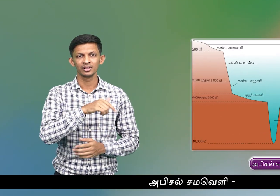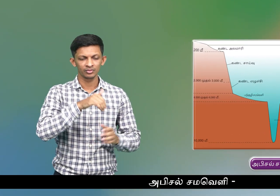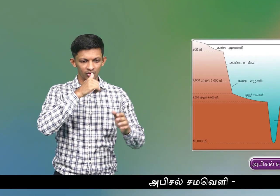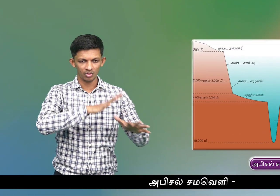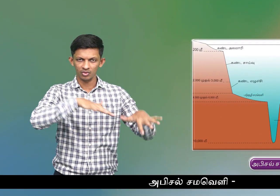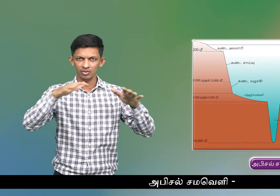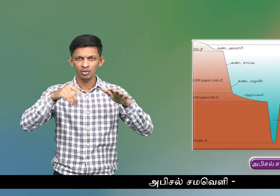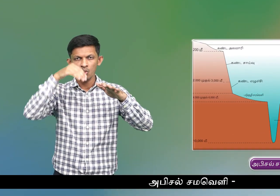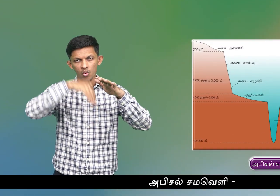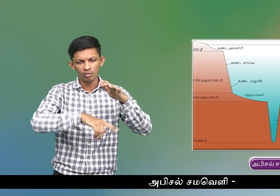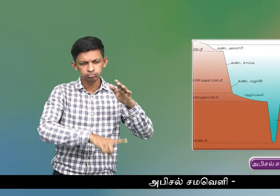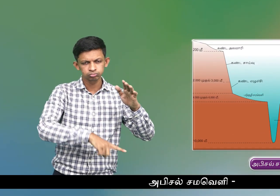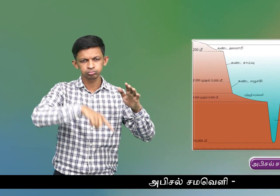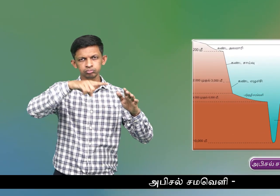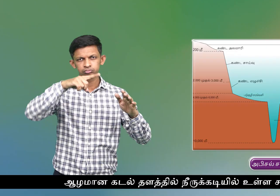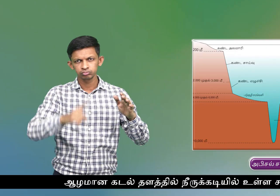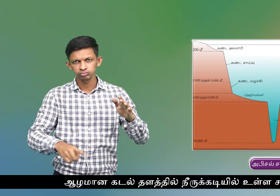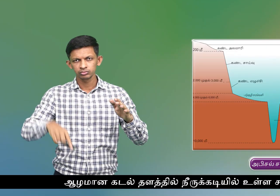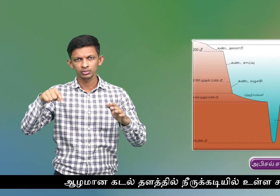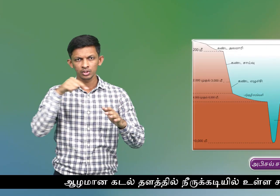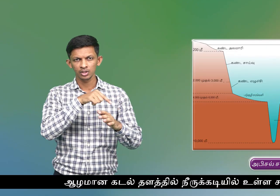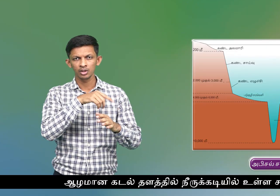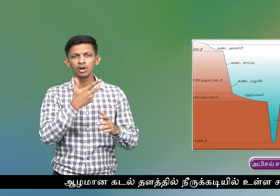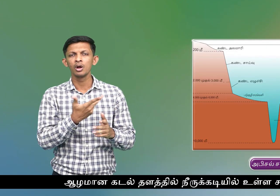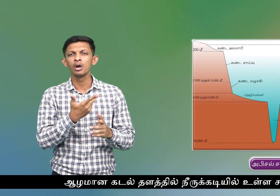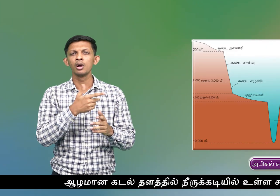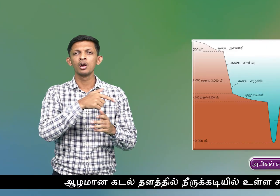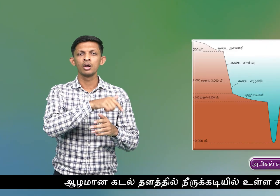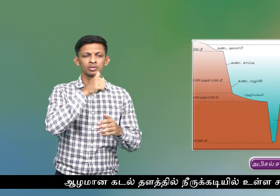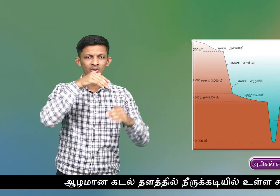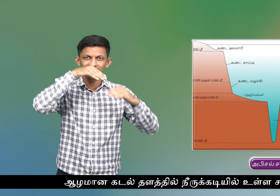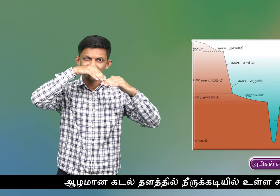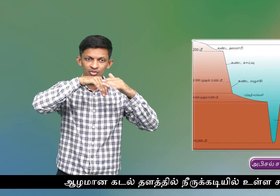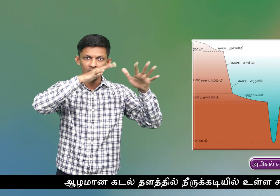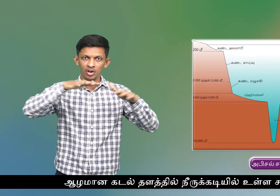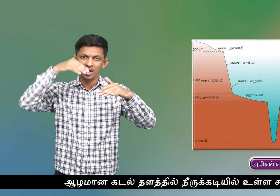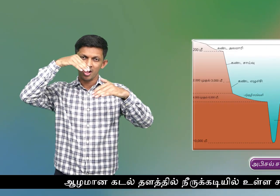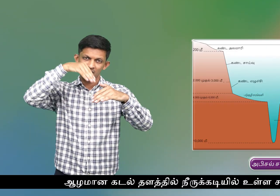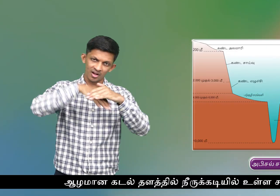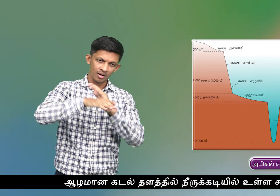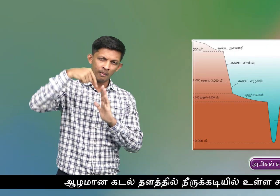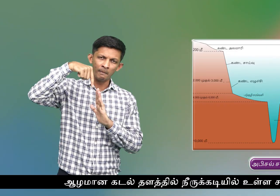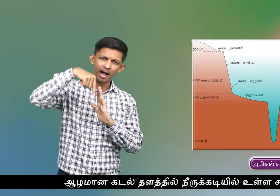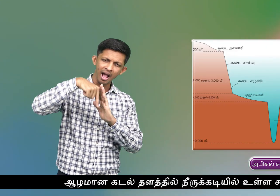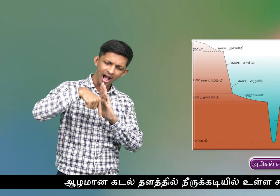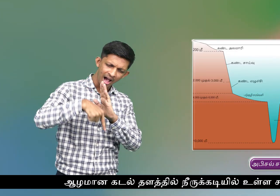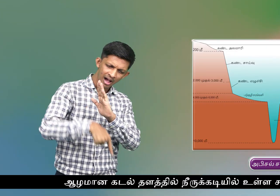அபிசல் சமவெளி, ஆழமான கடல் தளத்தில் நீருக்கடியில் உள்ள சமவெளி.